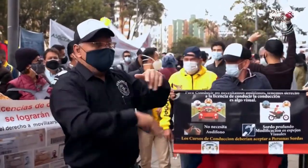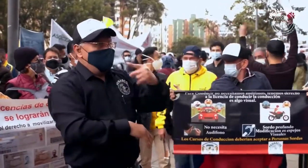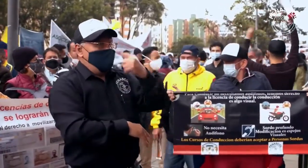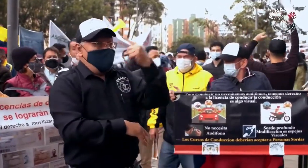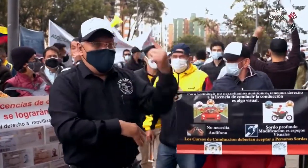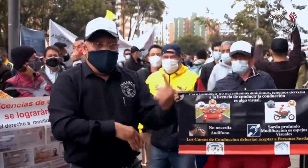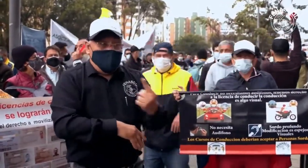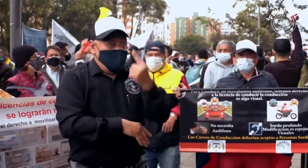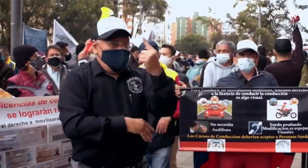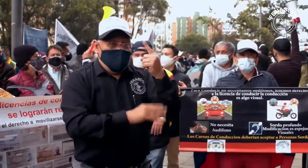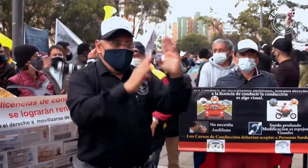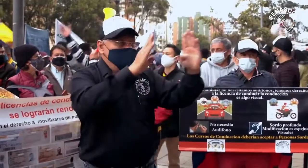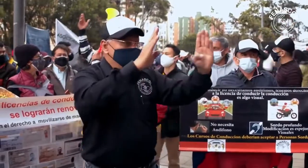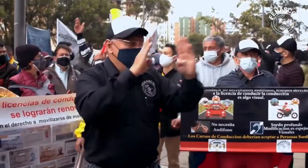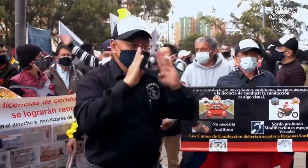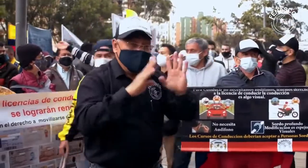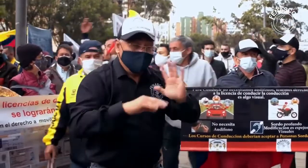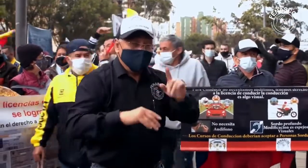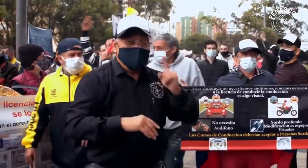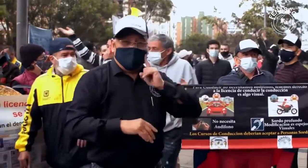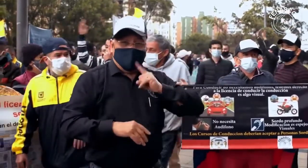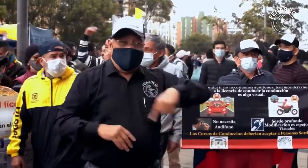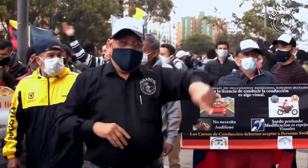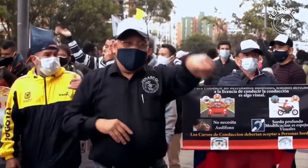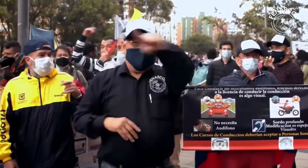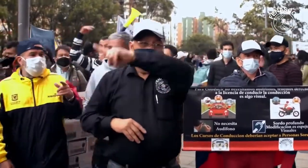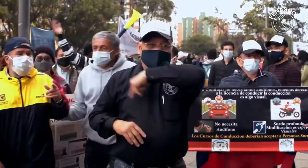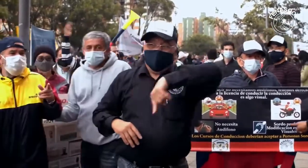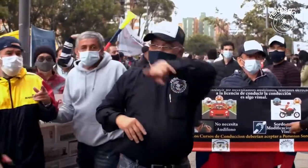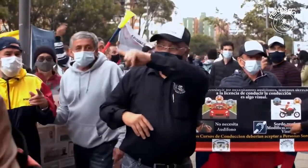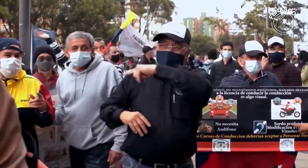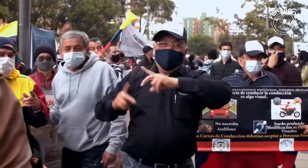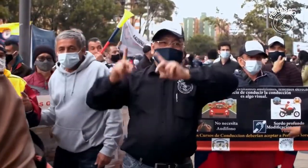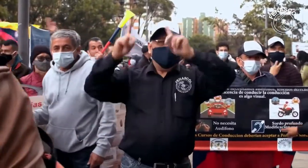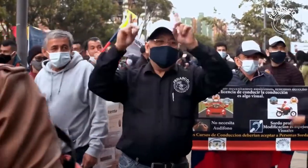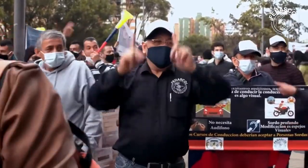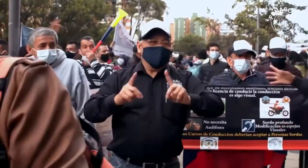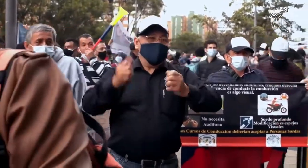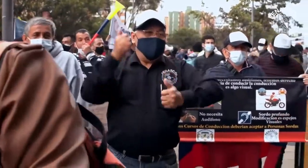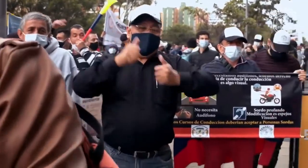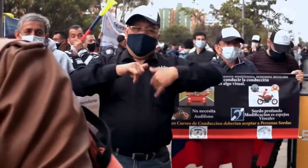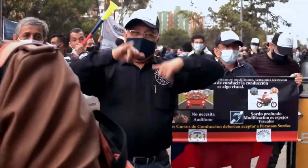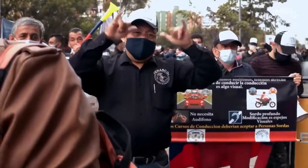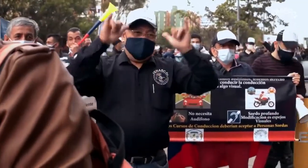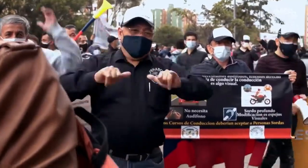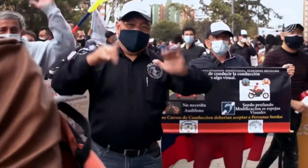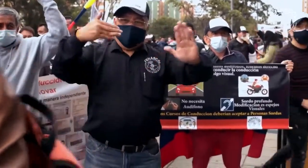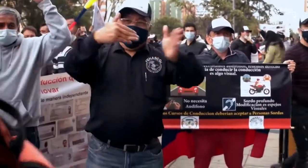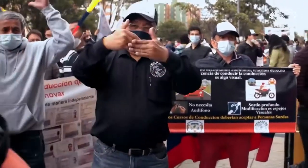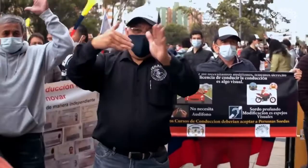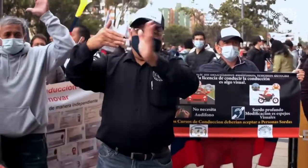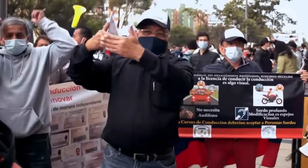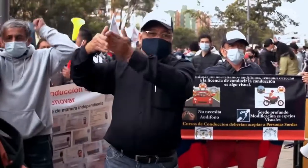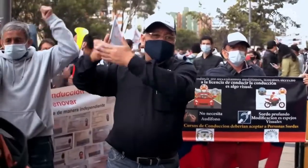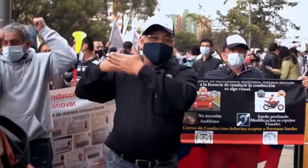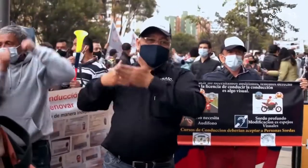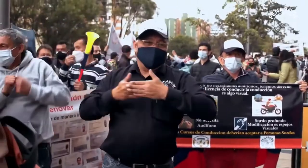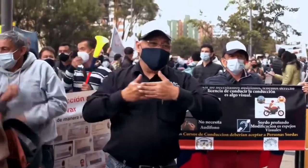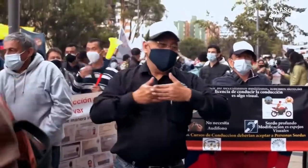varios llamados y si en una hora no nos dan la atención, hemos decidido que cerraremos las